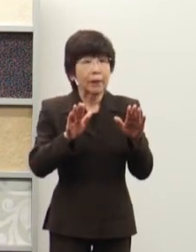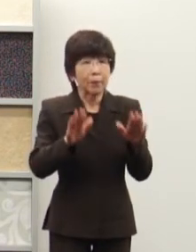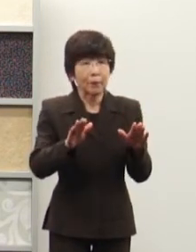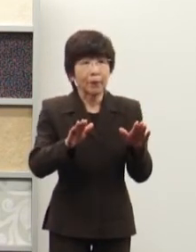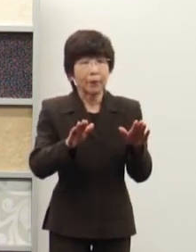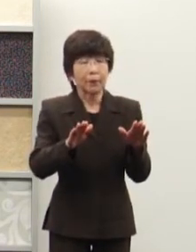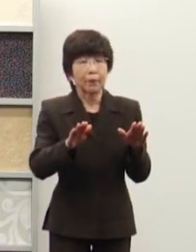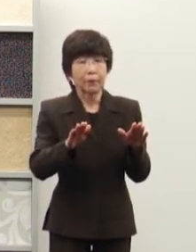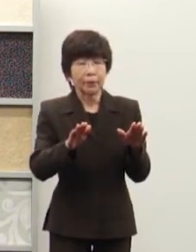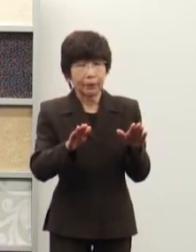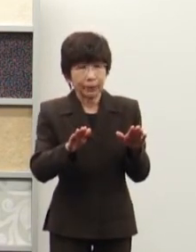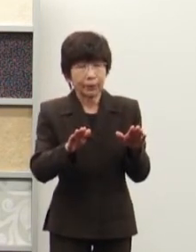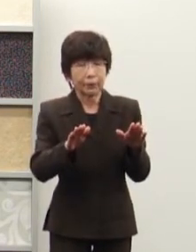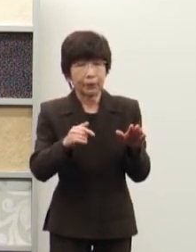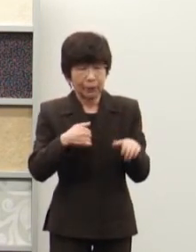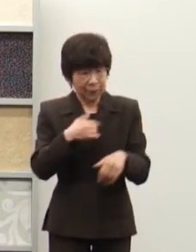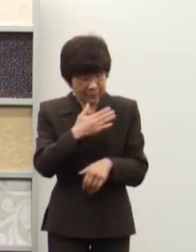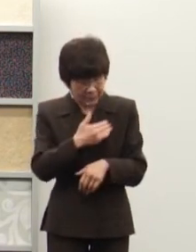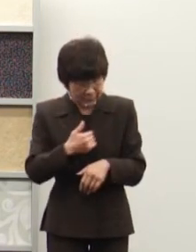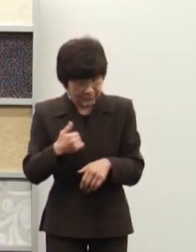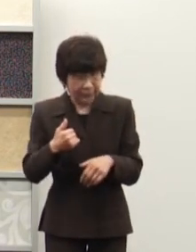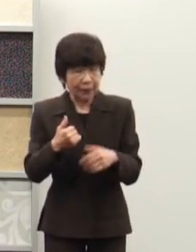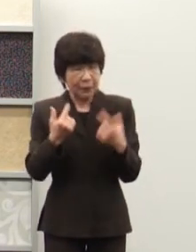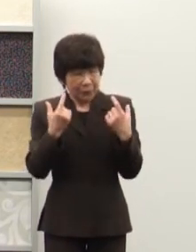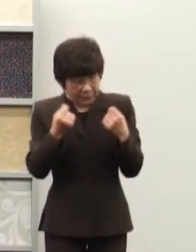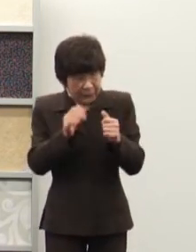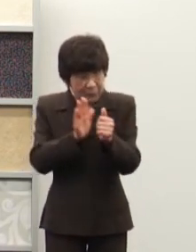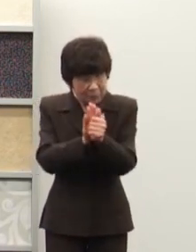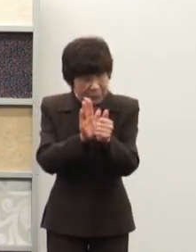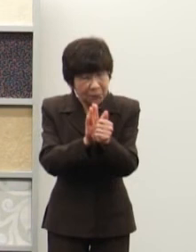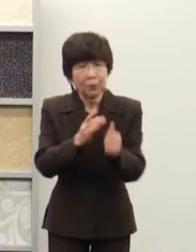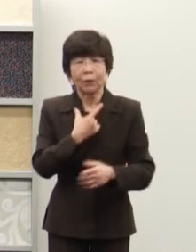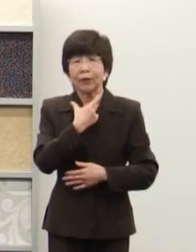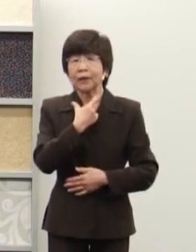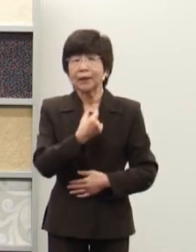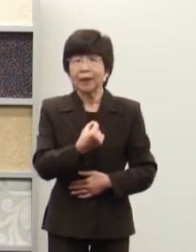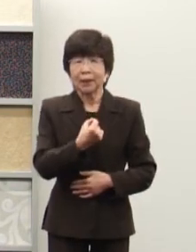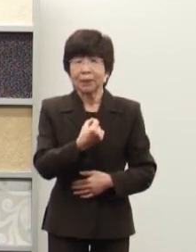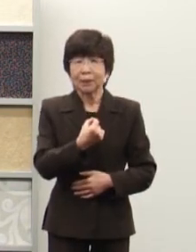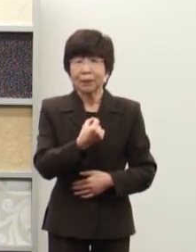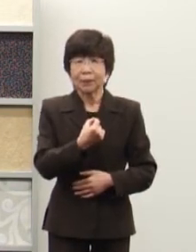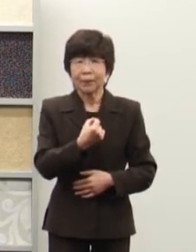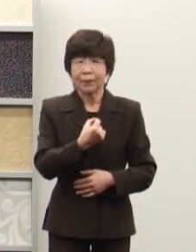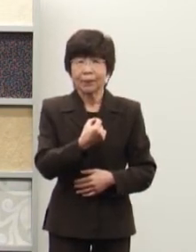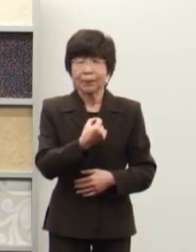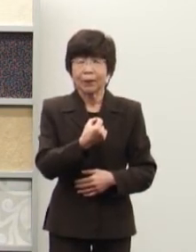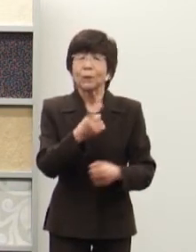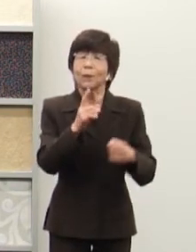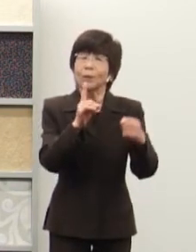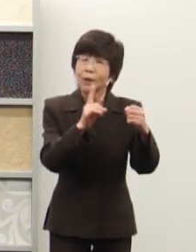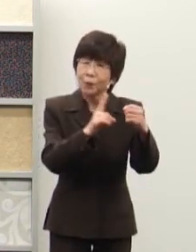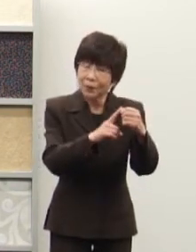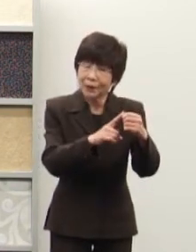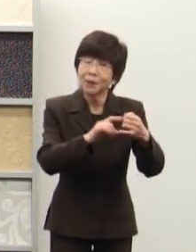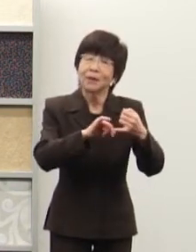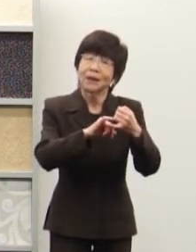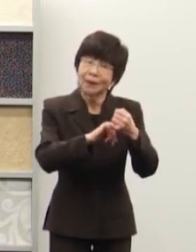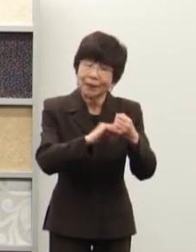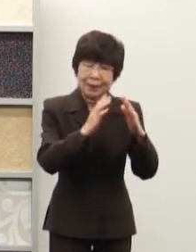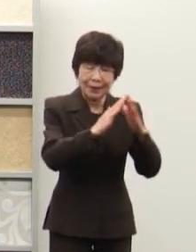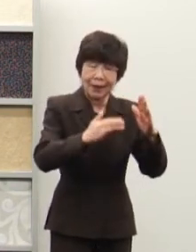その我々もその最大限の ベストを尽くしていきたいと思いますし、まあ、ぜひですね、その、ご